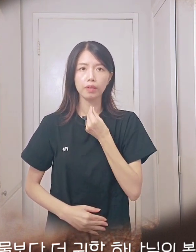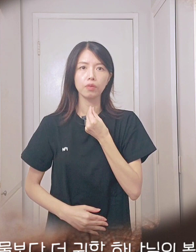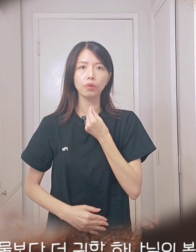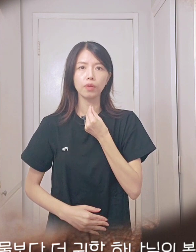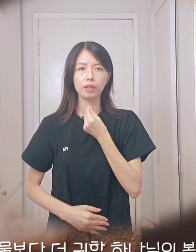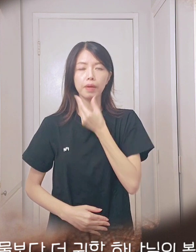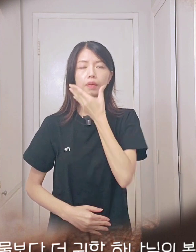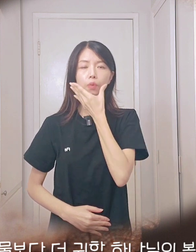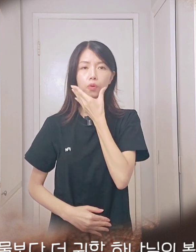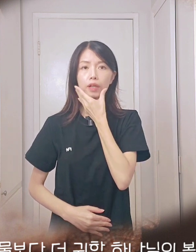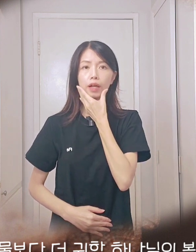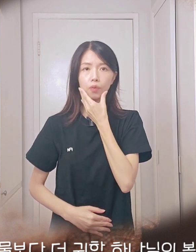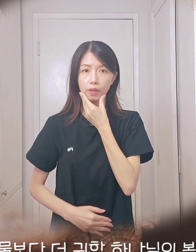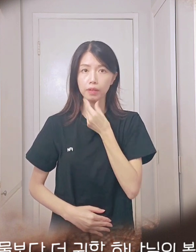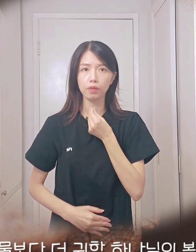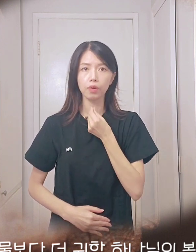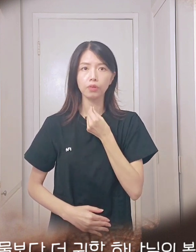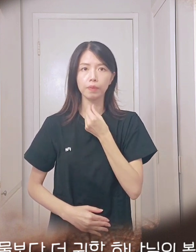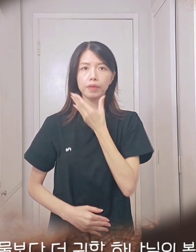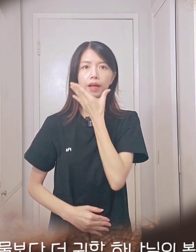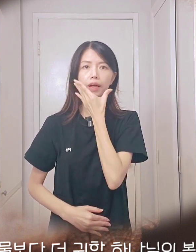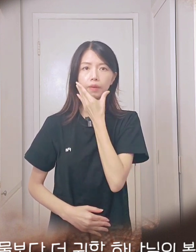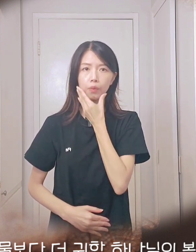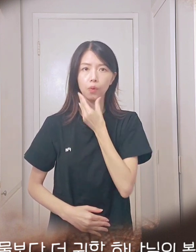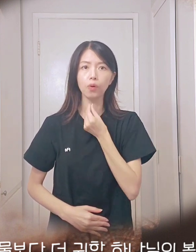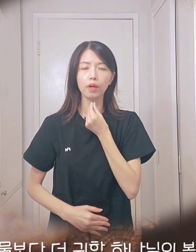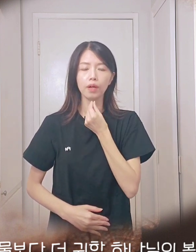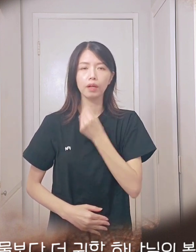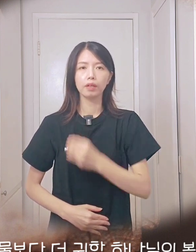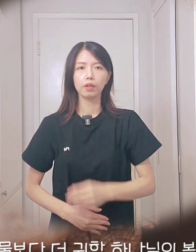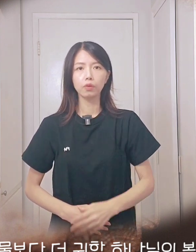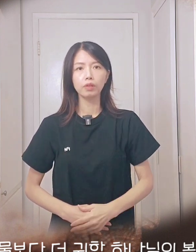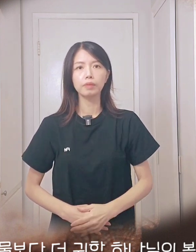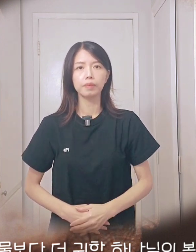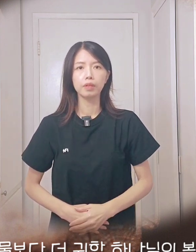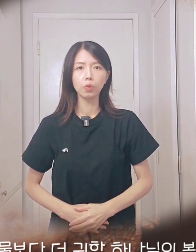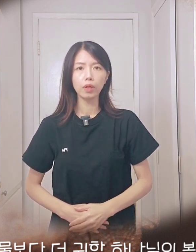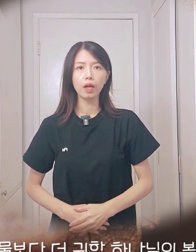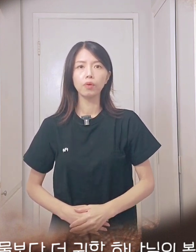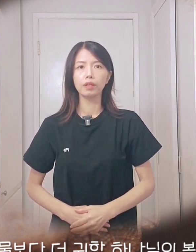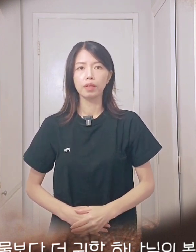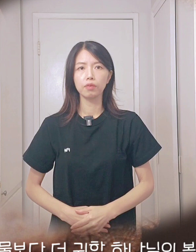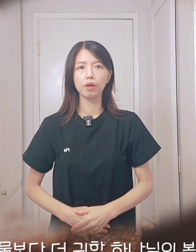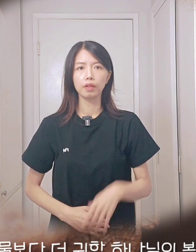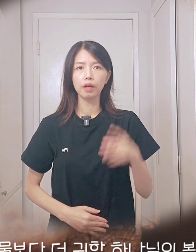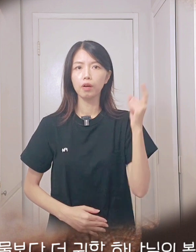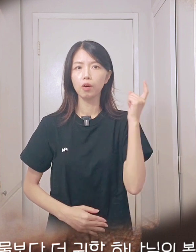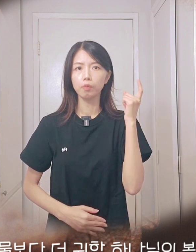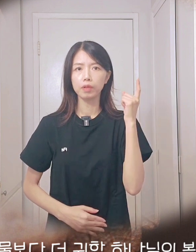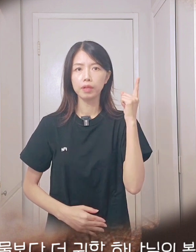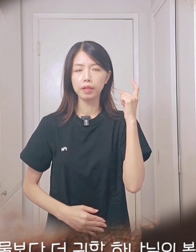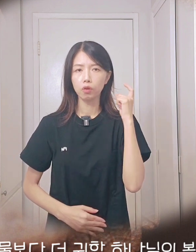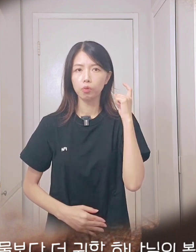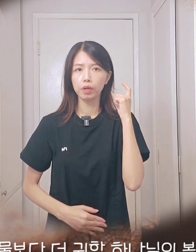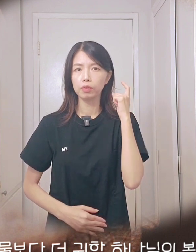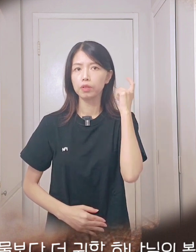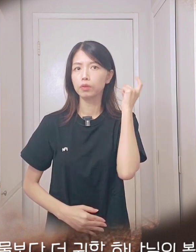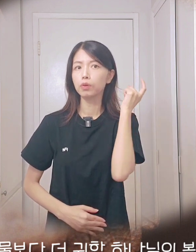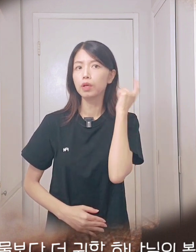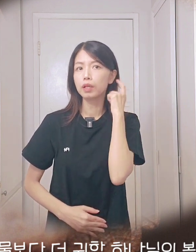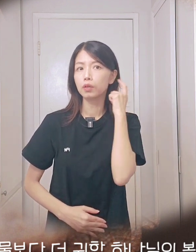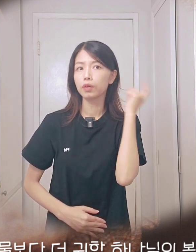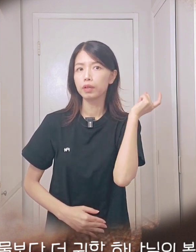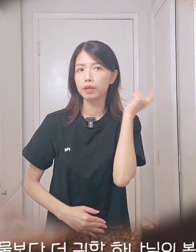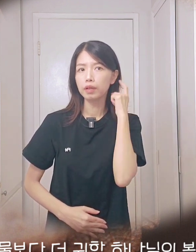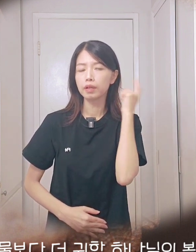행복이라고 한 뜻의 수어도 되지만 복이라고 한 뜻의 수어도 됩니다. 복. 그리고 소리라고 한 뜻의 수어는요, 검지를 살짝 구부려